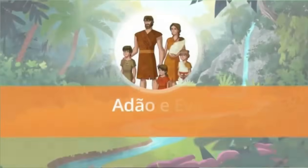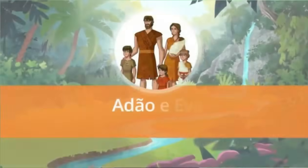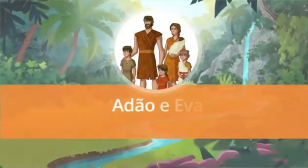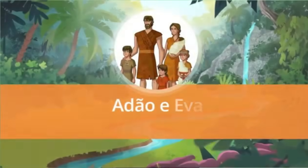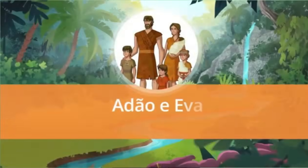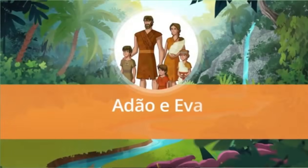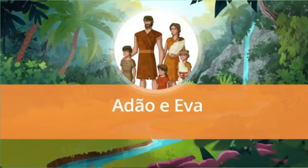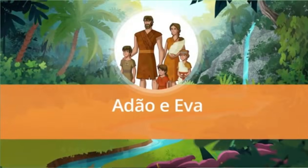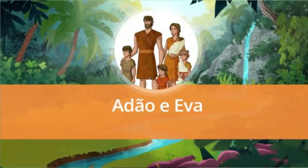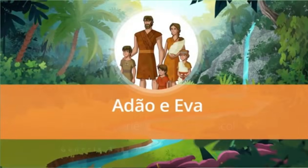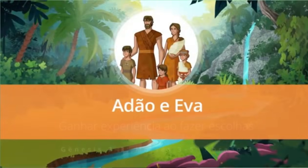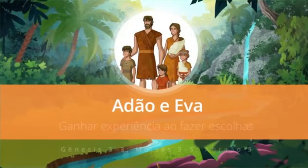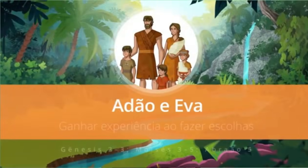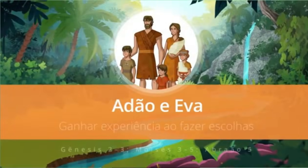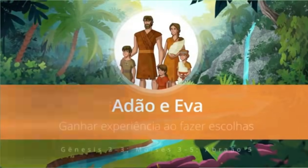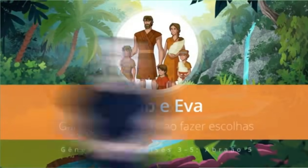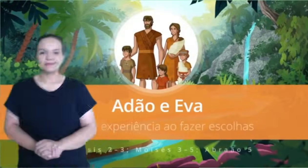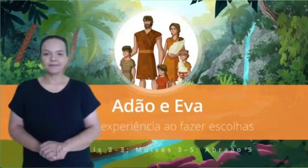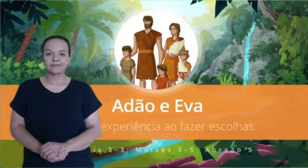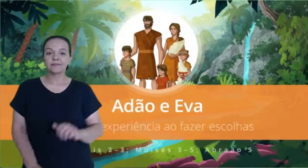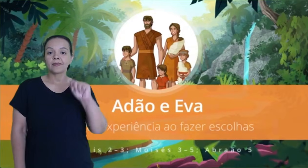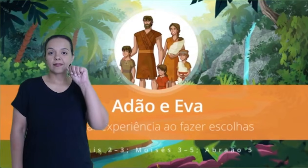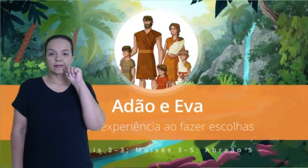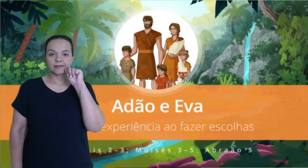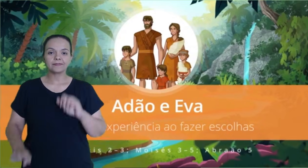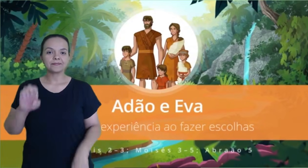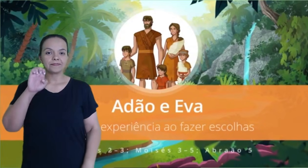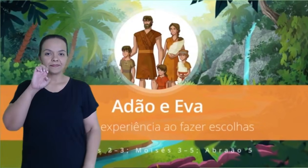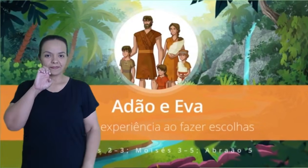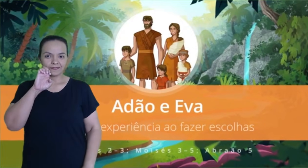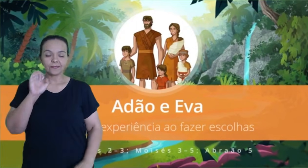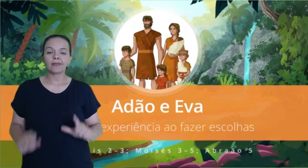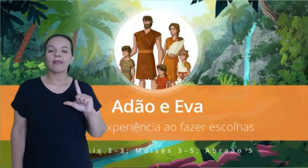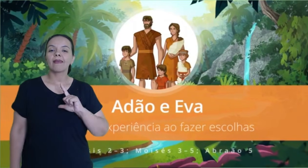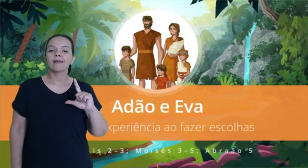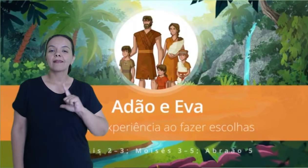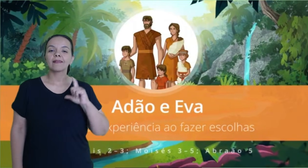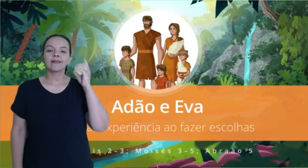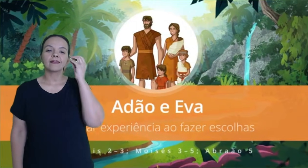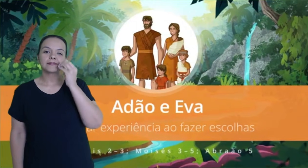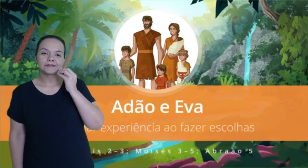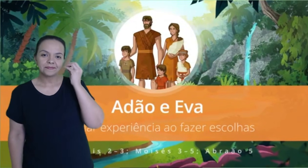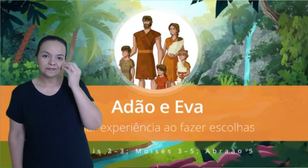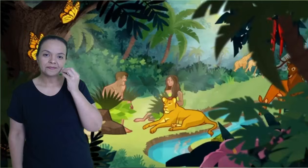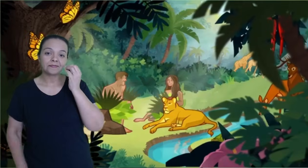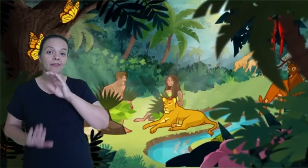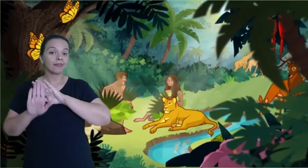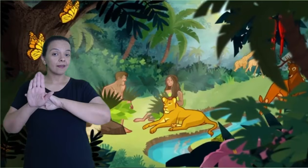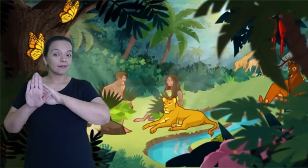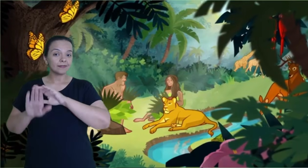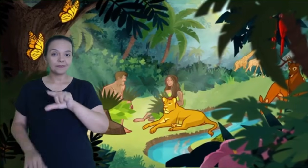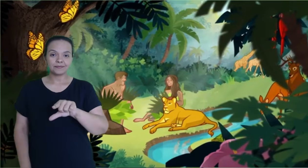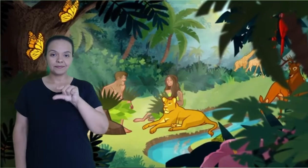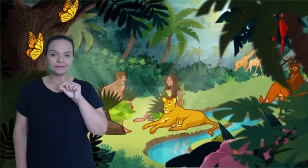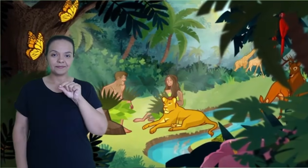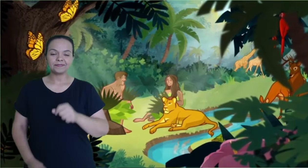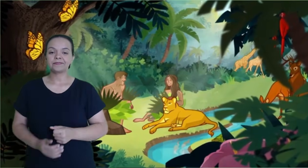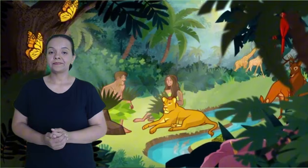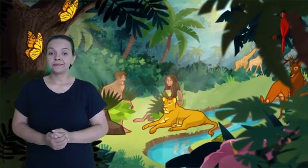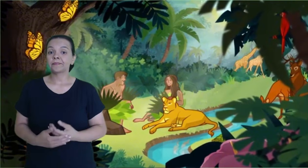Adão e Eva. Ganhar experiência ao fazer escolhas. Adão e Eva foram os primeiros filhos do Pai